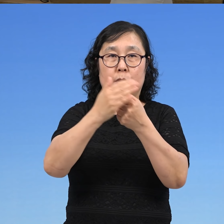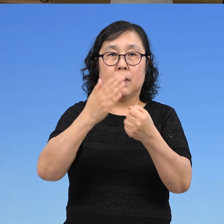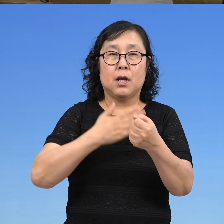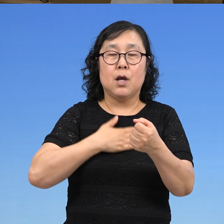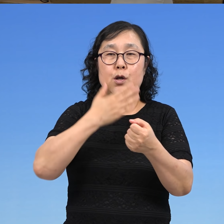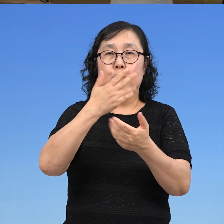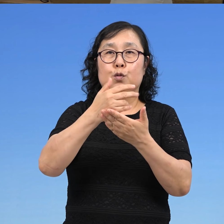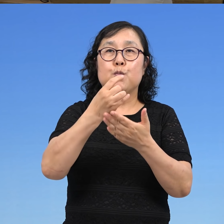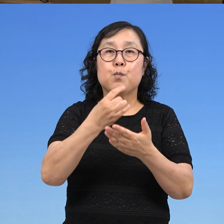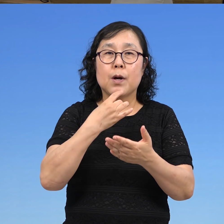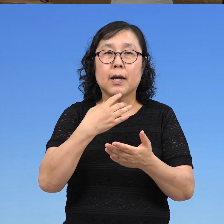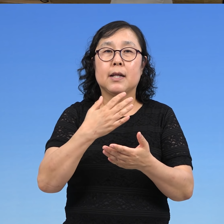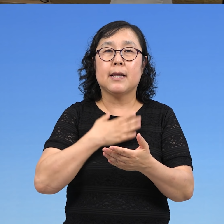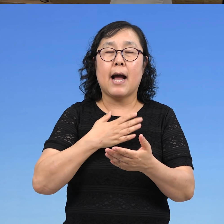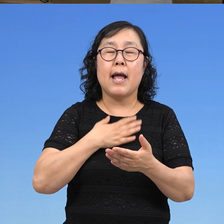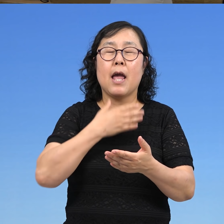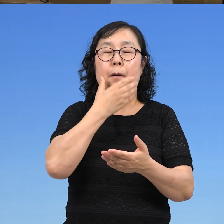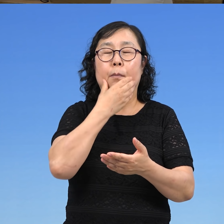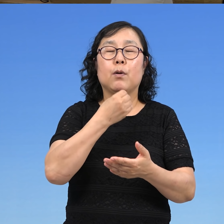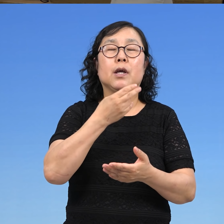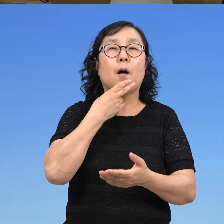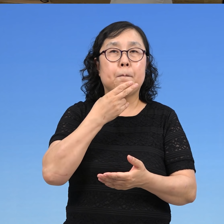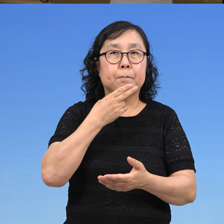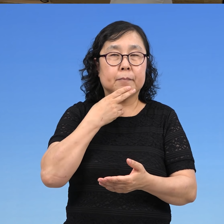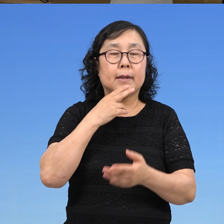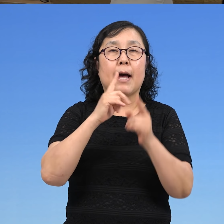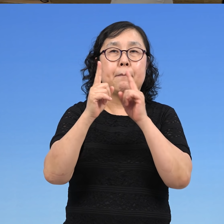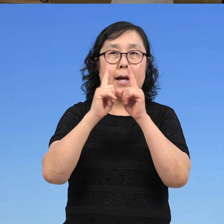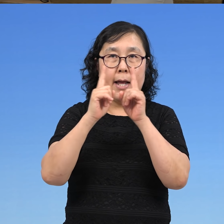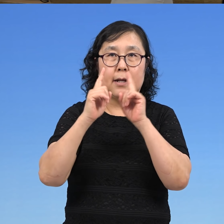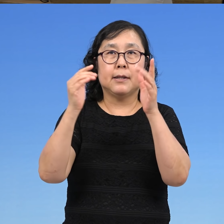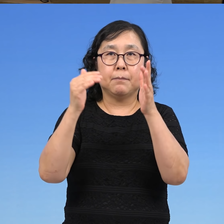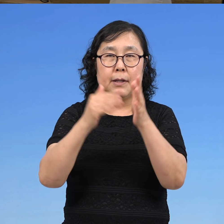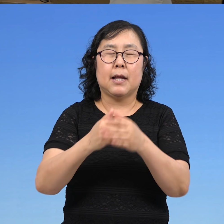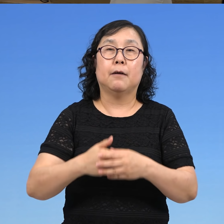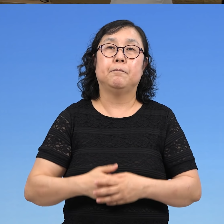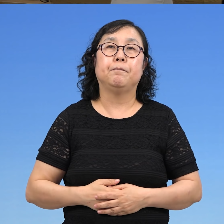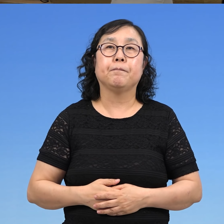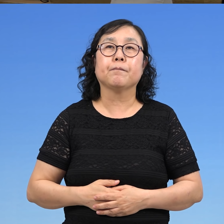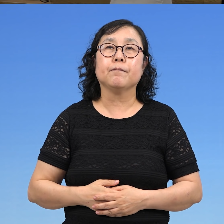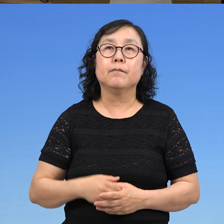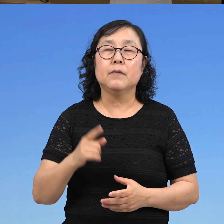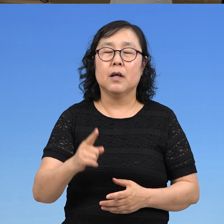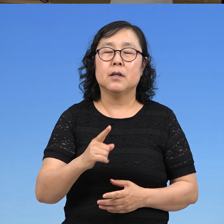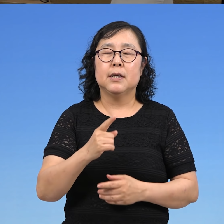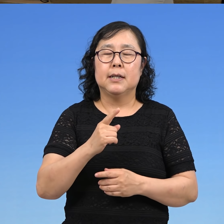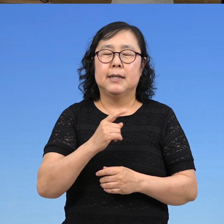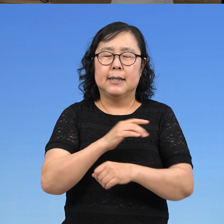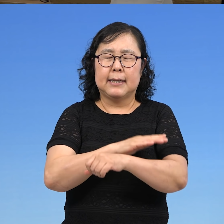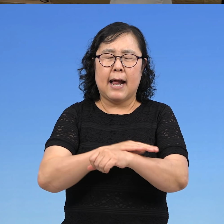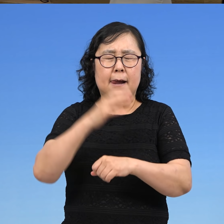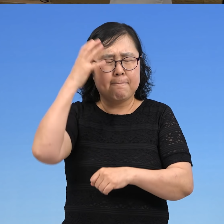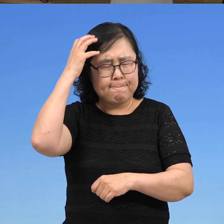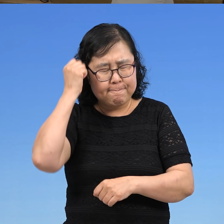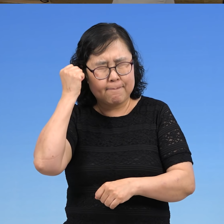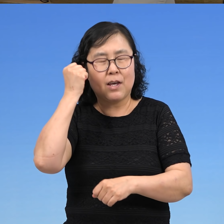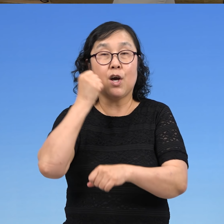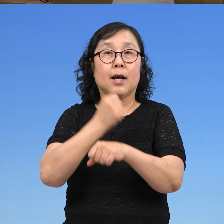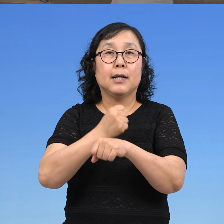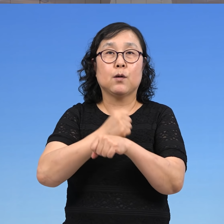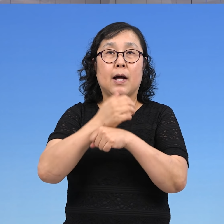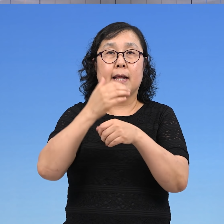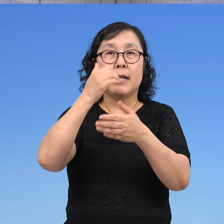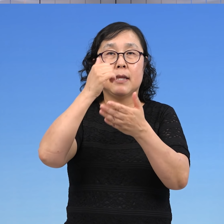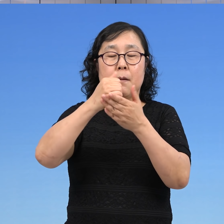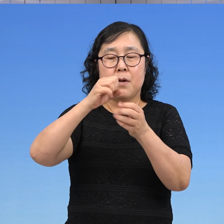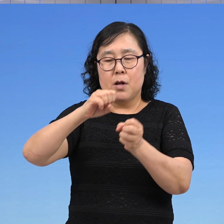출 이미 시온이 주 밖에는 나의 포기 없다 하였나이다 이 사실을 철저히 인식하고